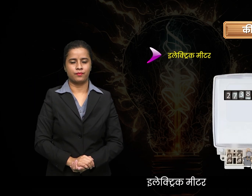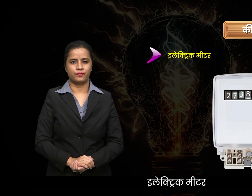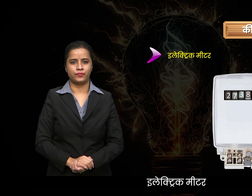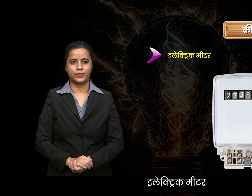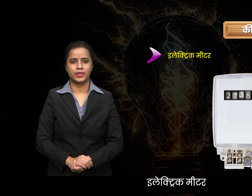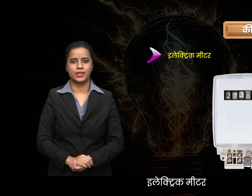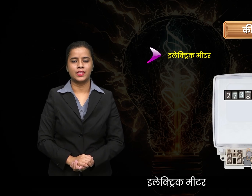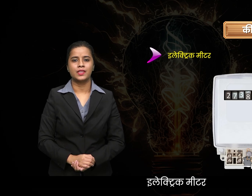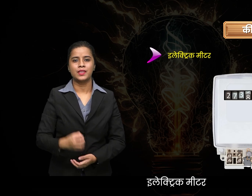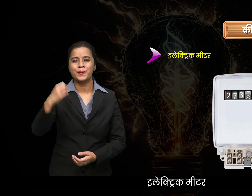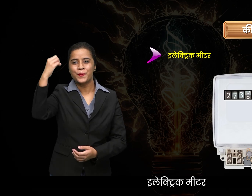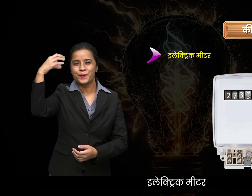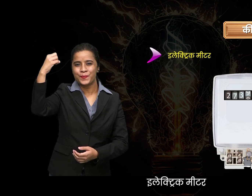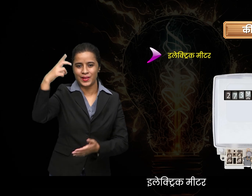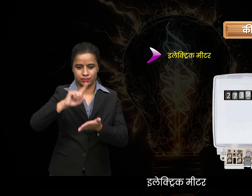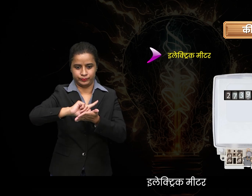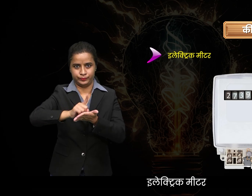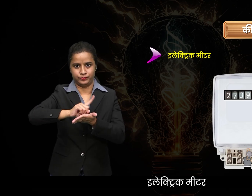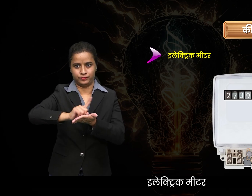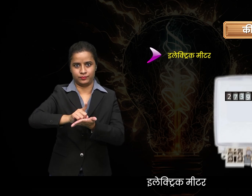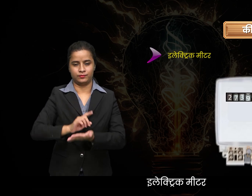इलेक्ट्रिक मीटर,